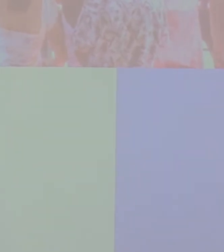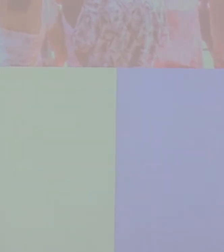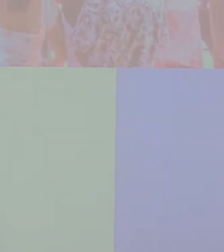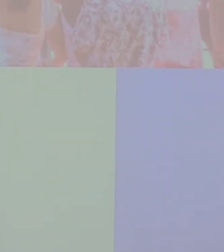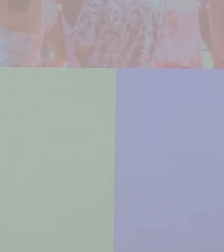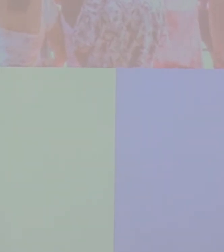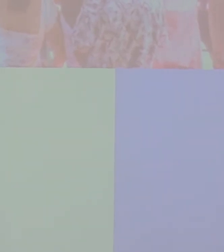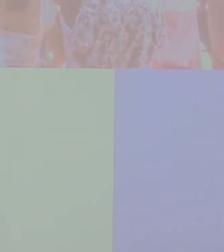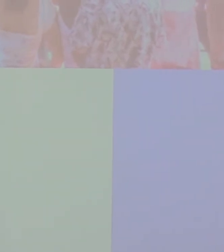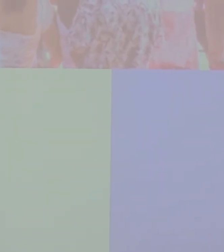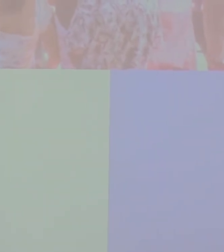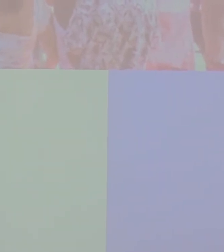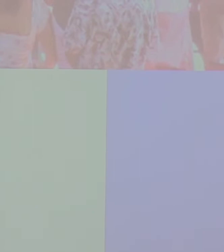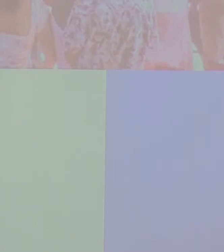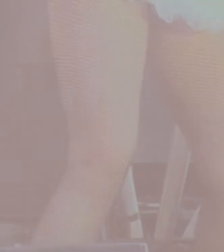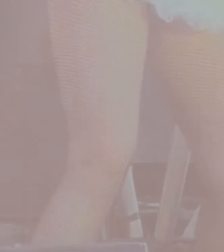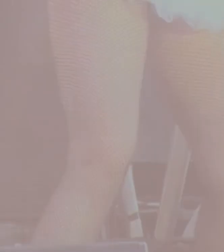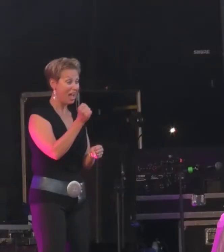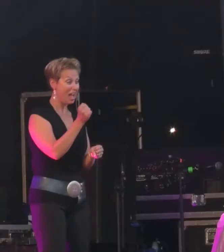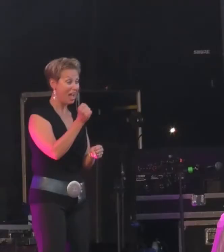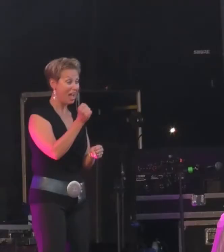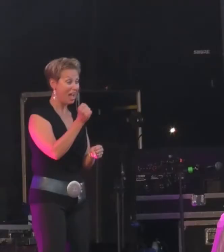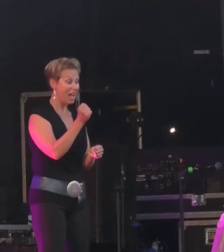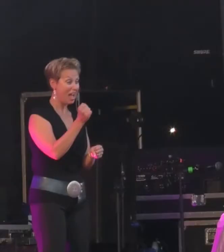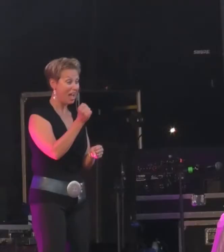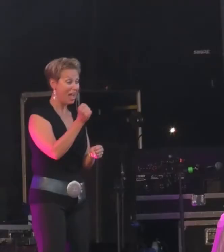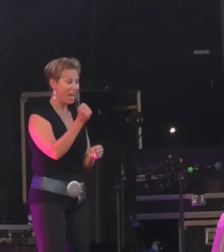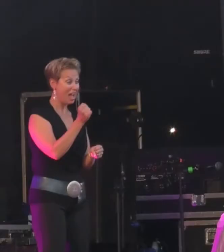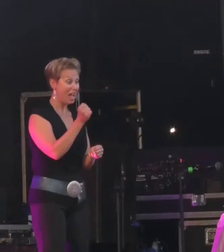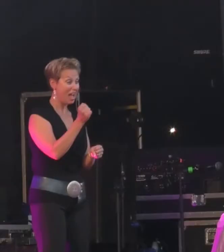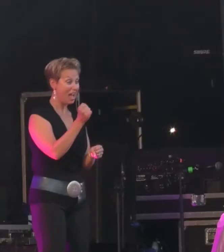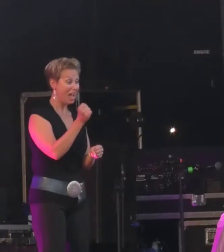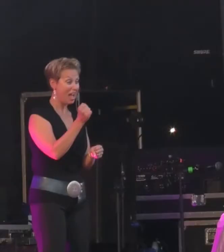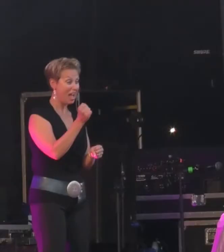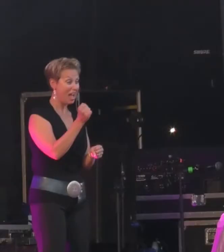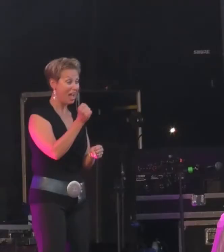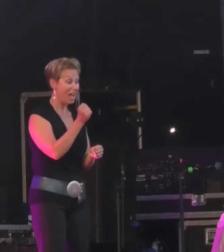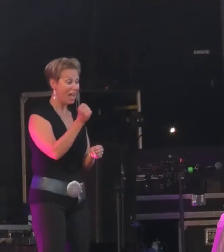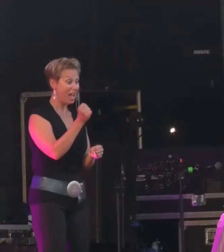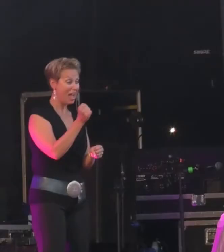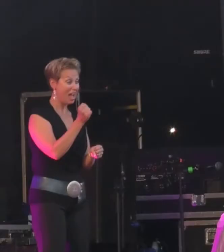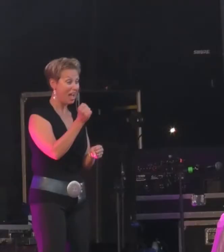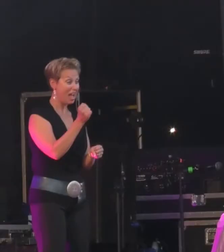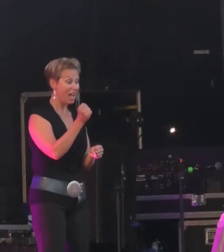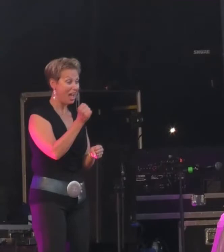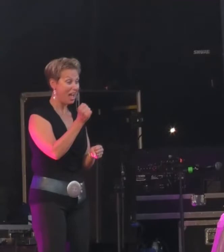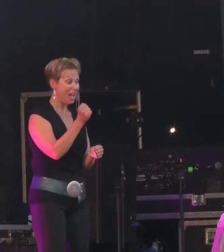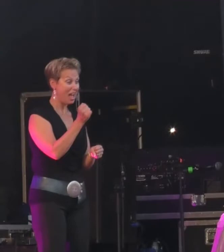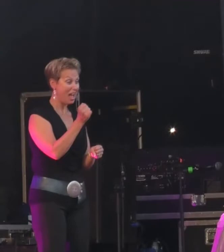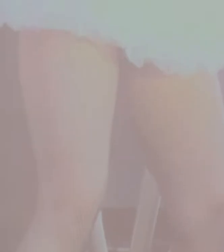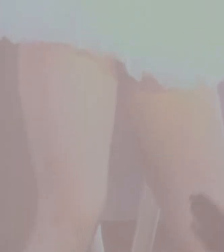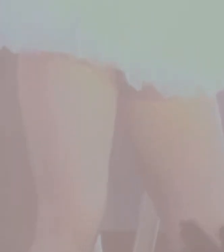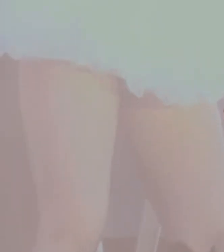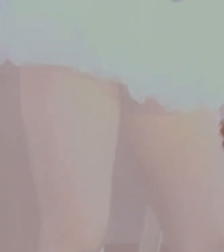som en del af Bibelen er blevet oversat til, så der kan man gå ind og finde fadervor. Så det er rigtig, rigtig mange ting. Vi tolker også